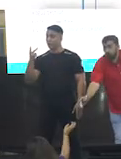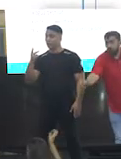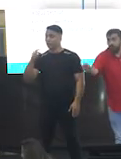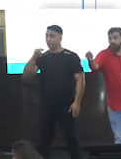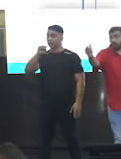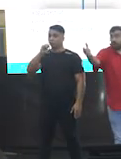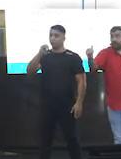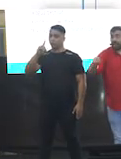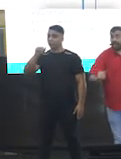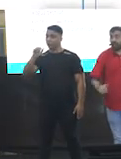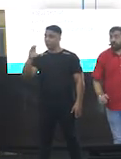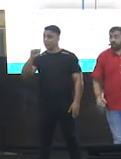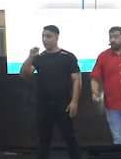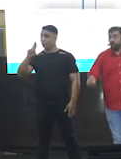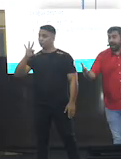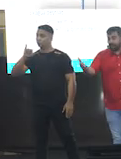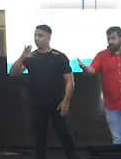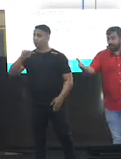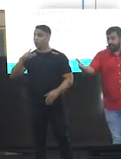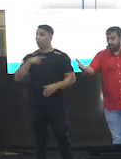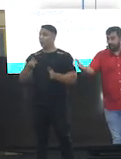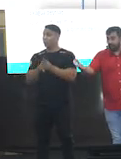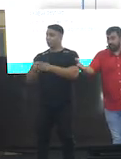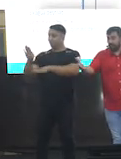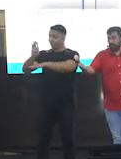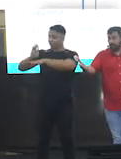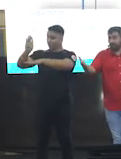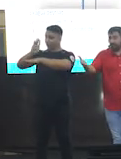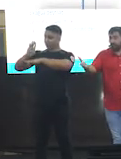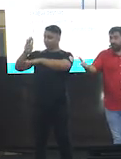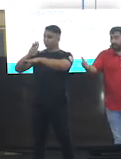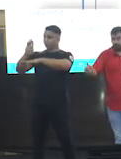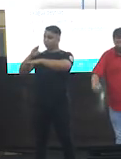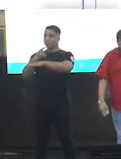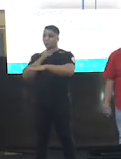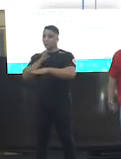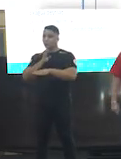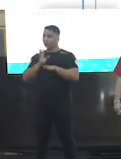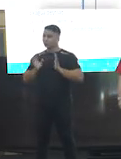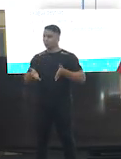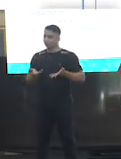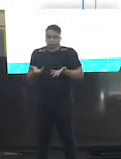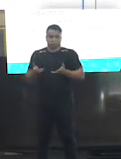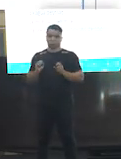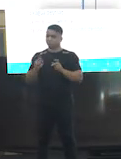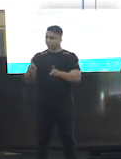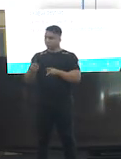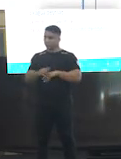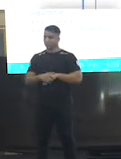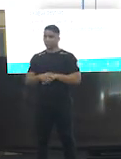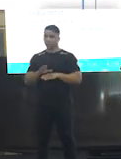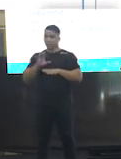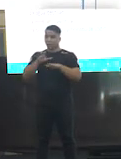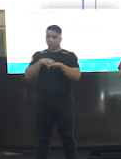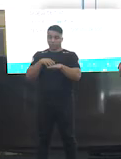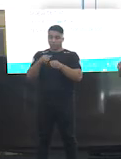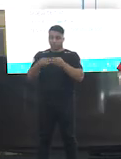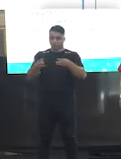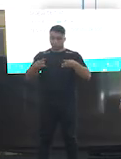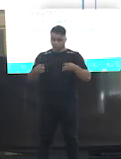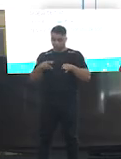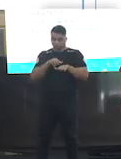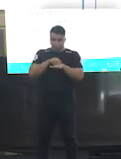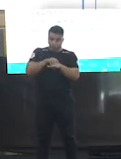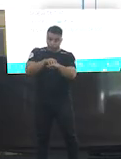está transportando soda cáustica, é uma base. A gente já viu. Aí olha que bacana. Tombou,